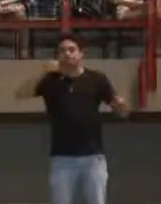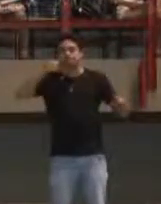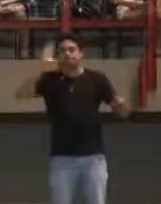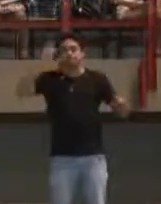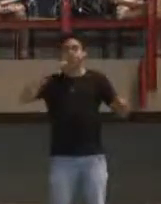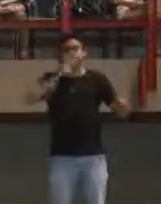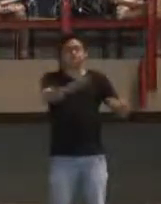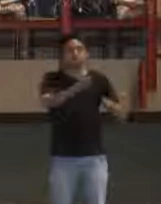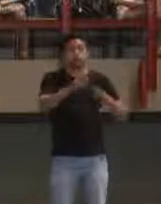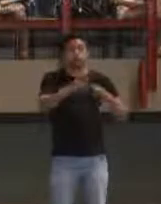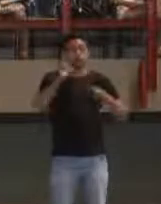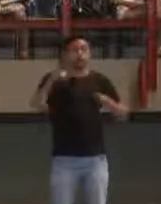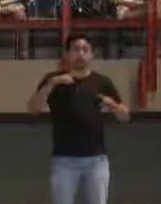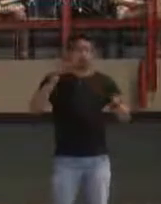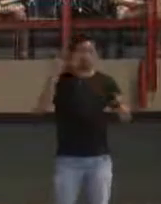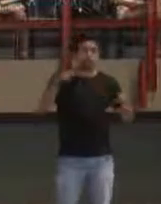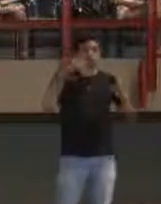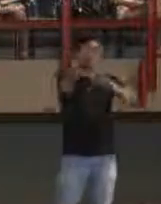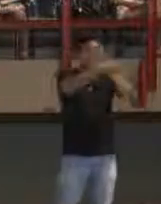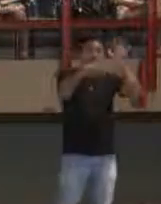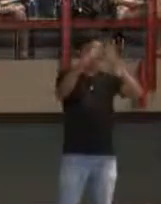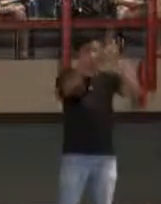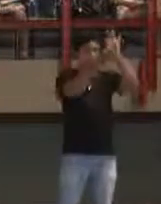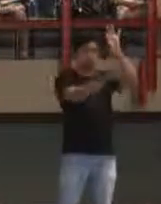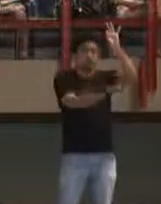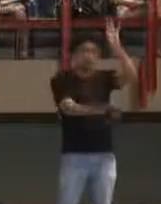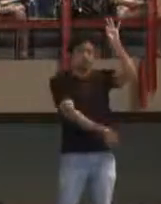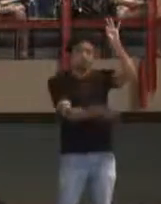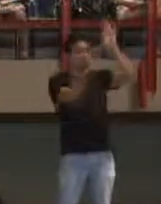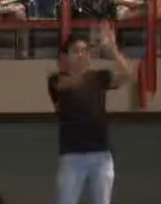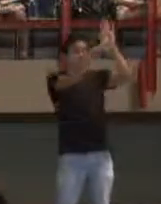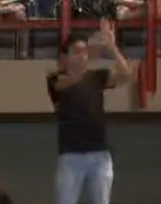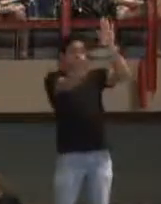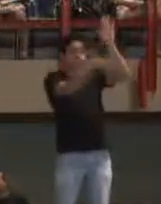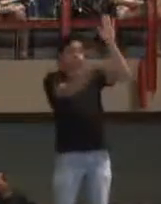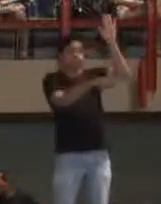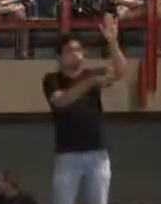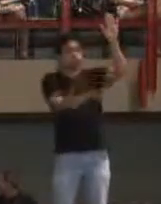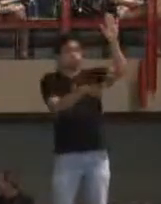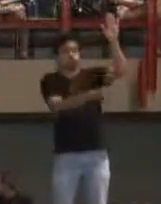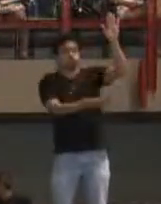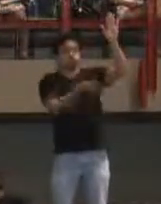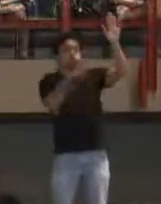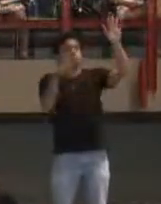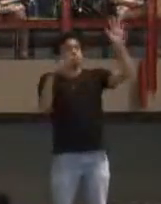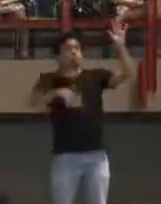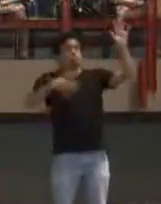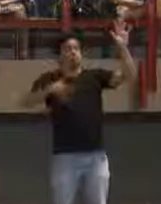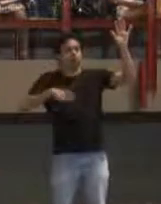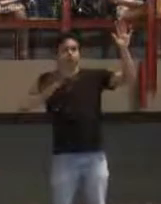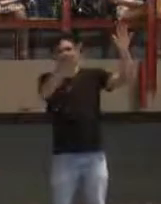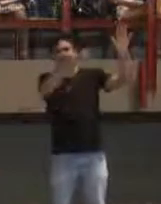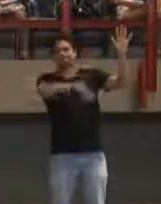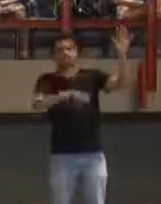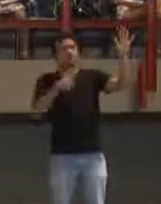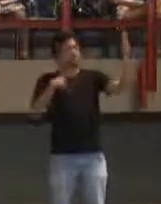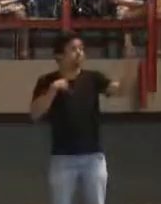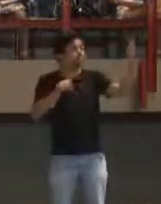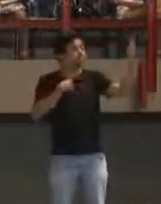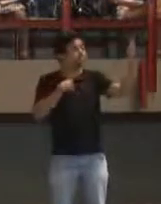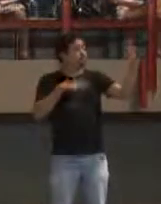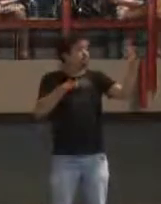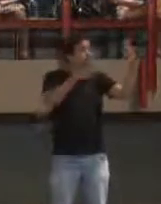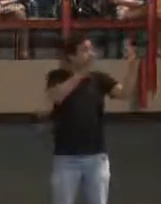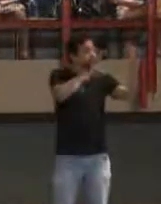resolver. É o problema que tem texto grande. Se o texto do problema for muito grande, e aí ele olha e diz assim,